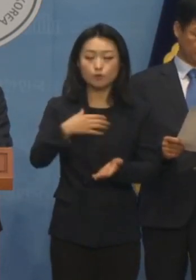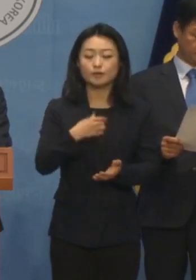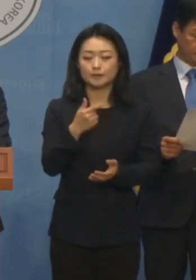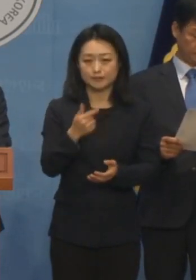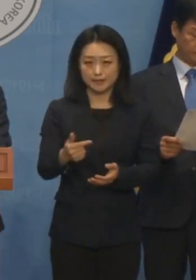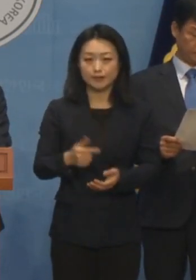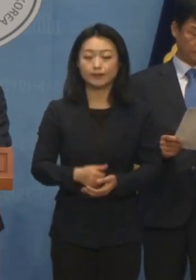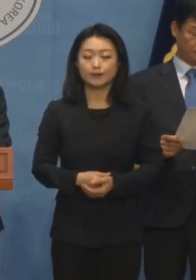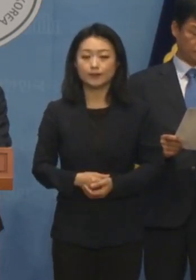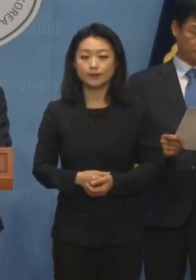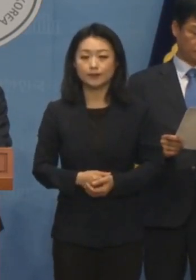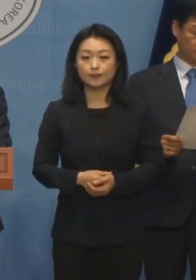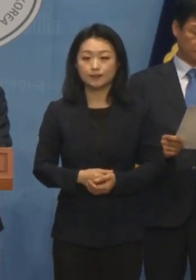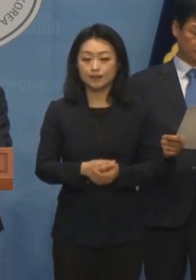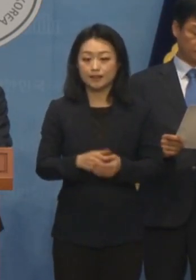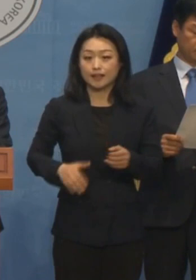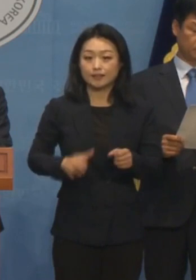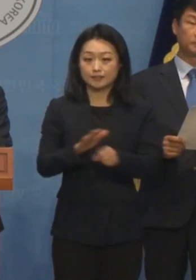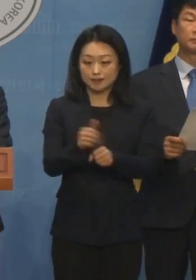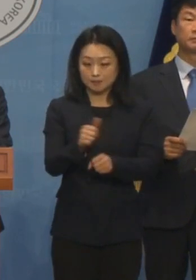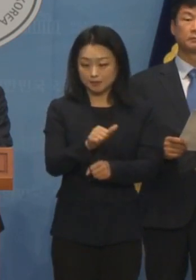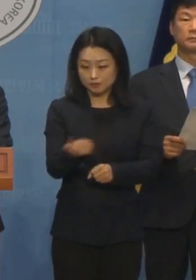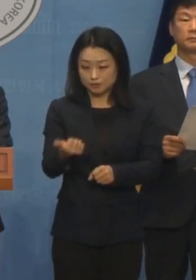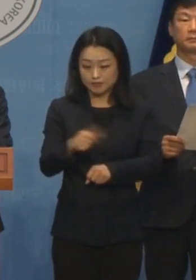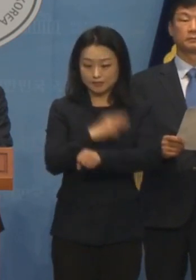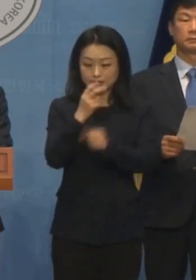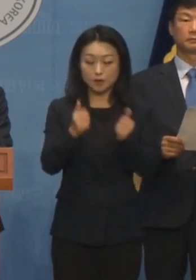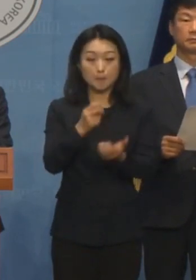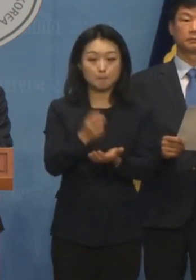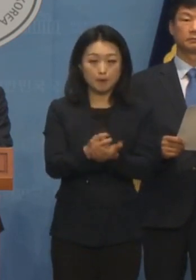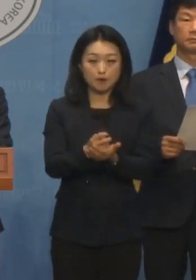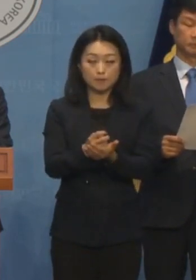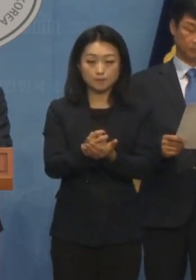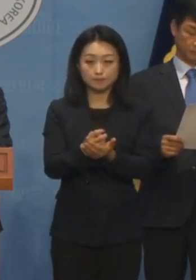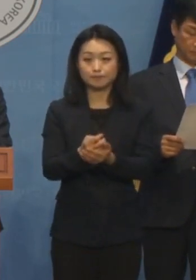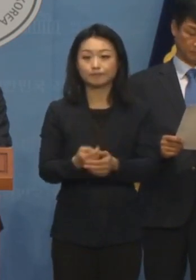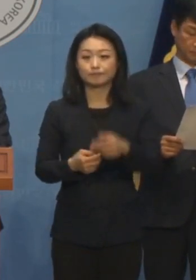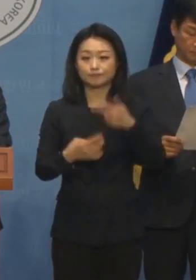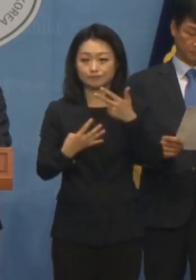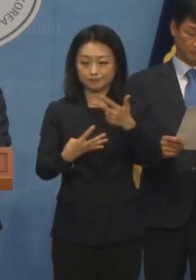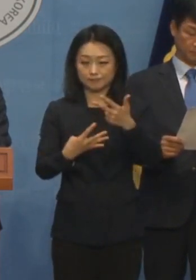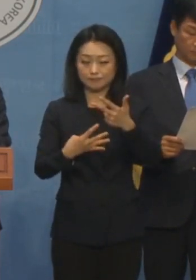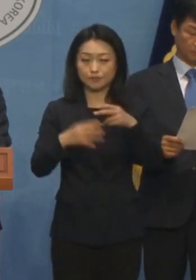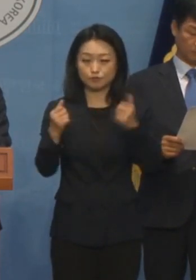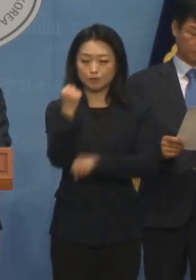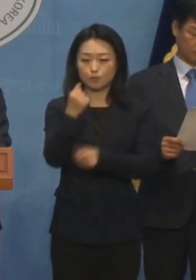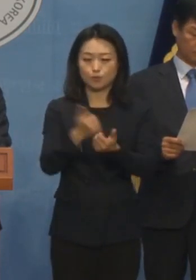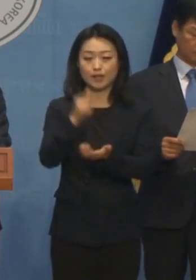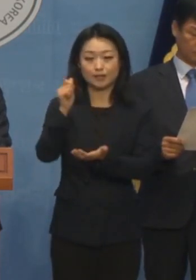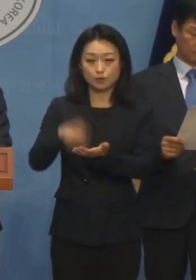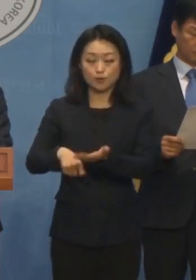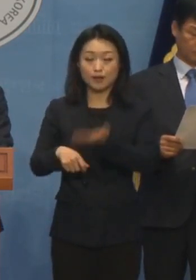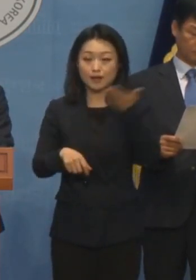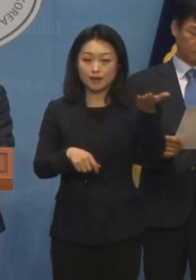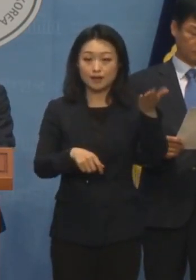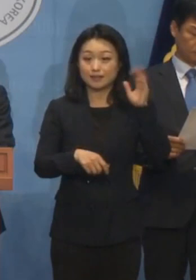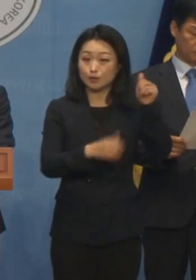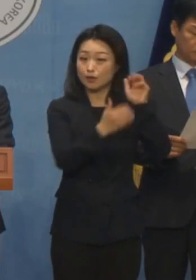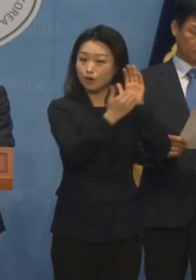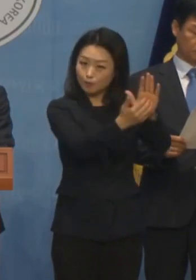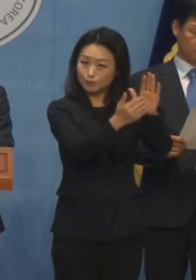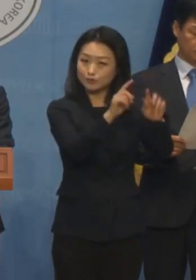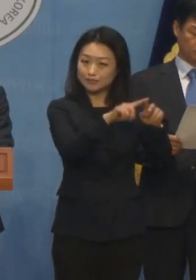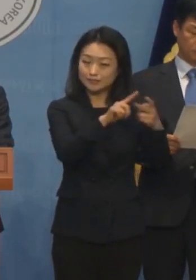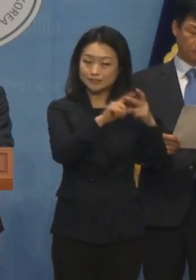높습니다. 순직해병 특검법이 지난 4일 국회 본회의를 통과했지만 대통령이 거부권을 행사하거나